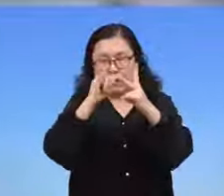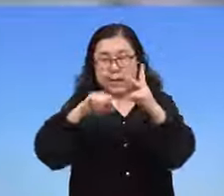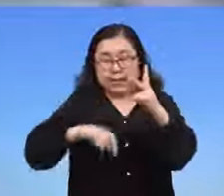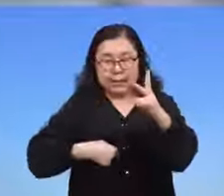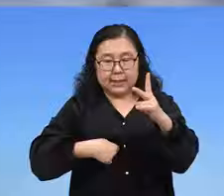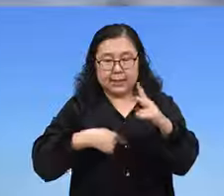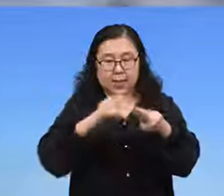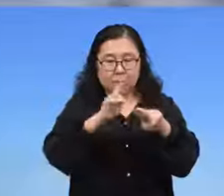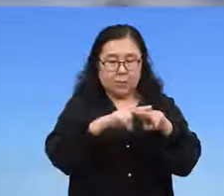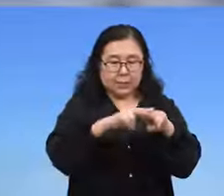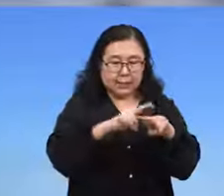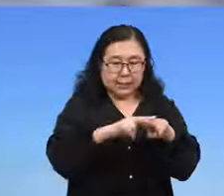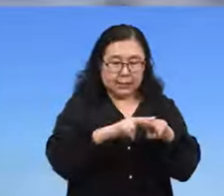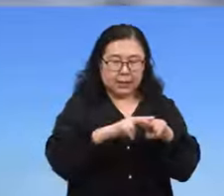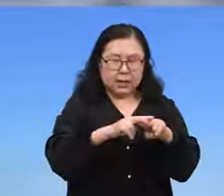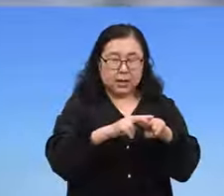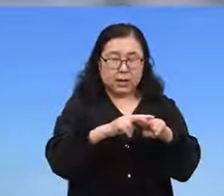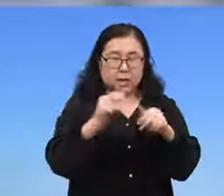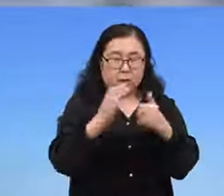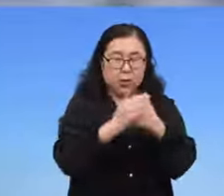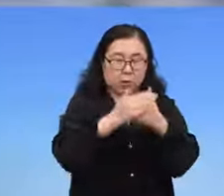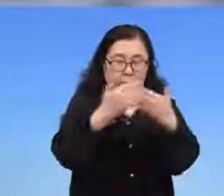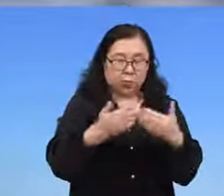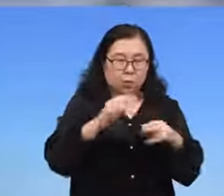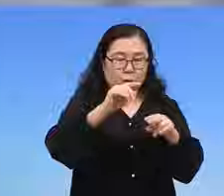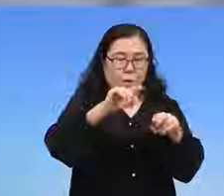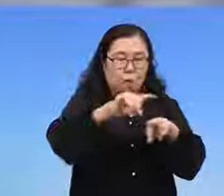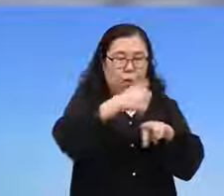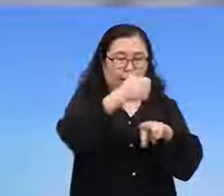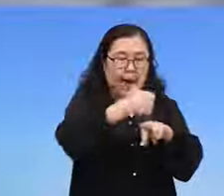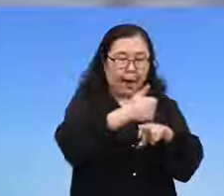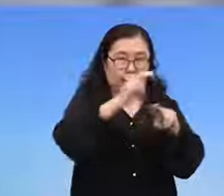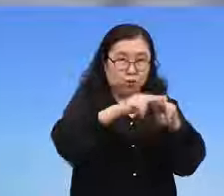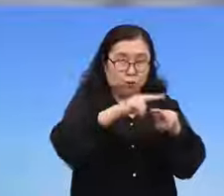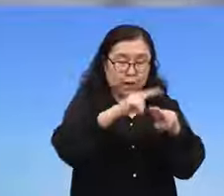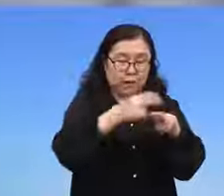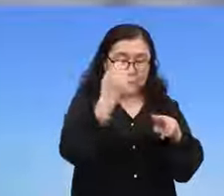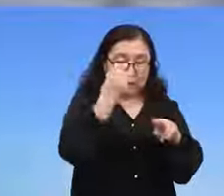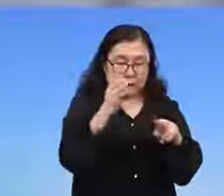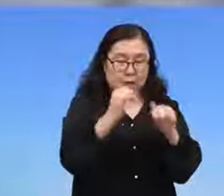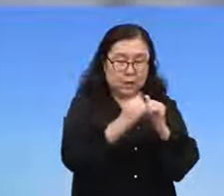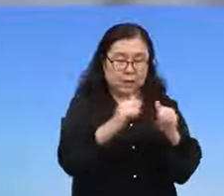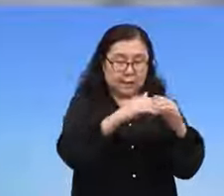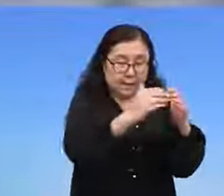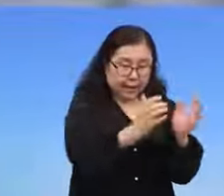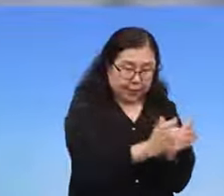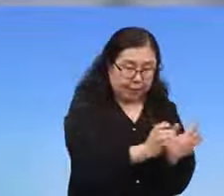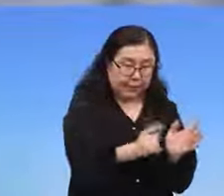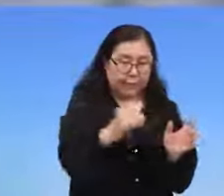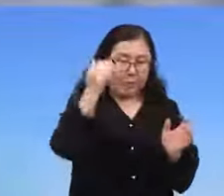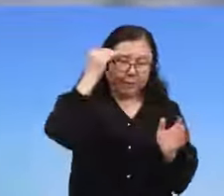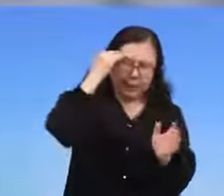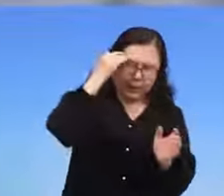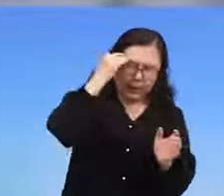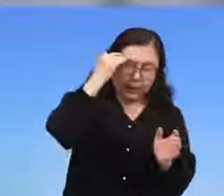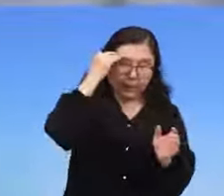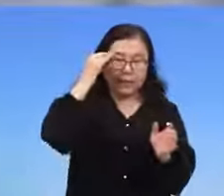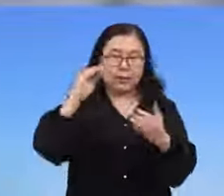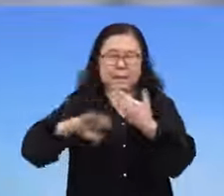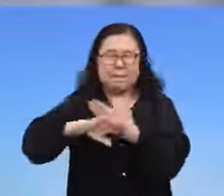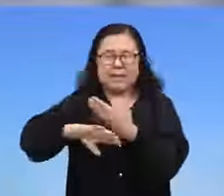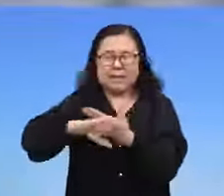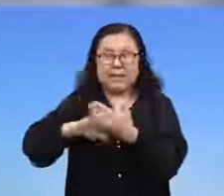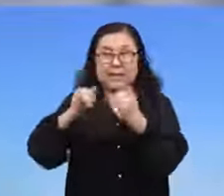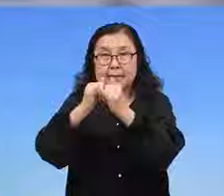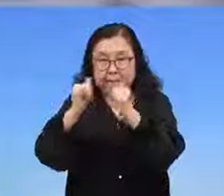자기 집권을 도와주고 그 왕위를 인정해주는 그룹, 또 그것을 방해하고 반대하는 그룹,